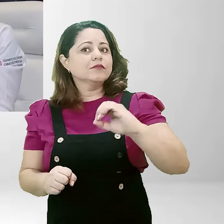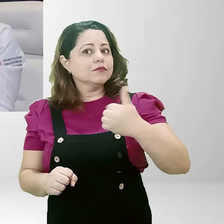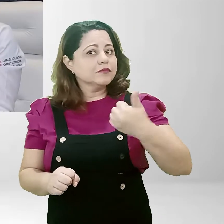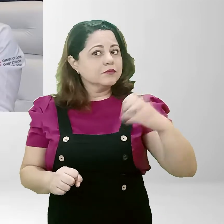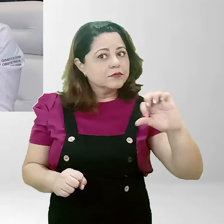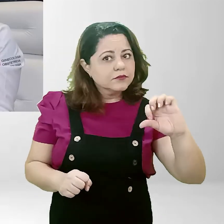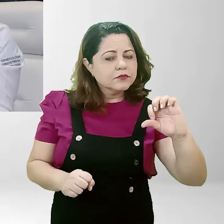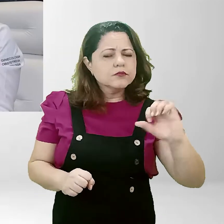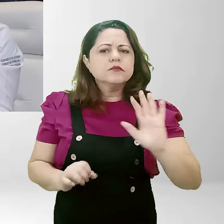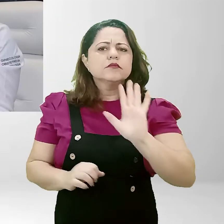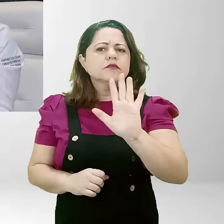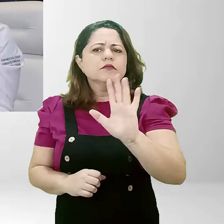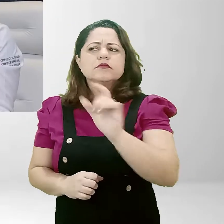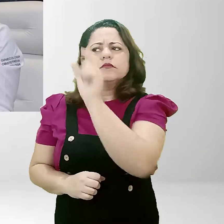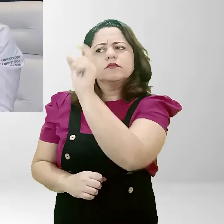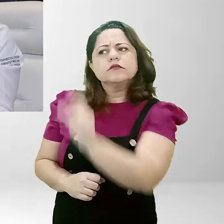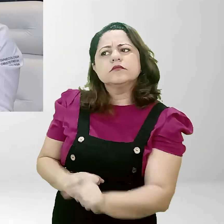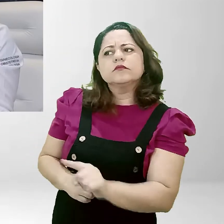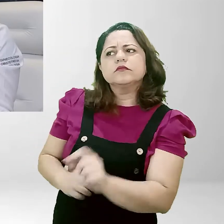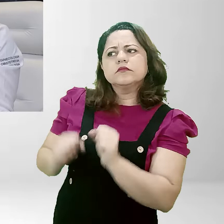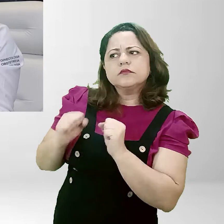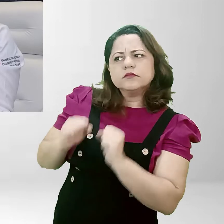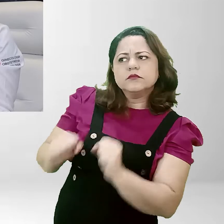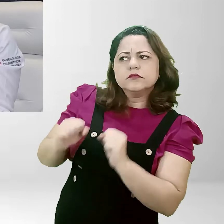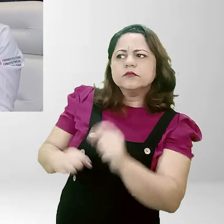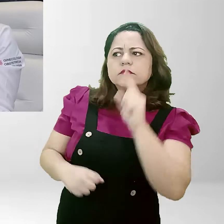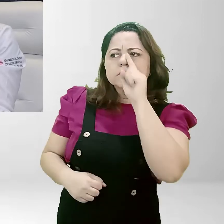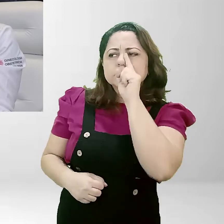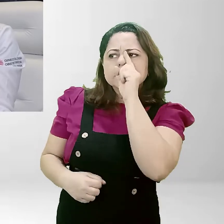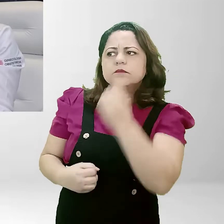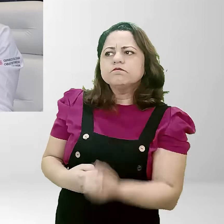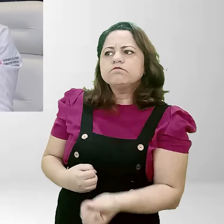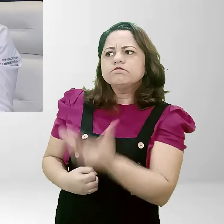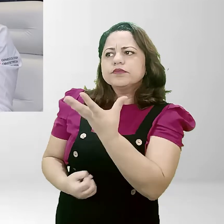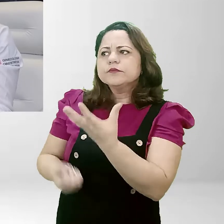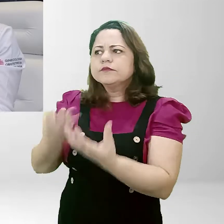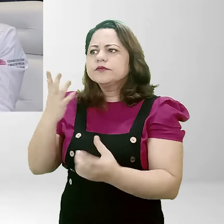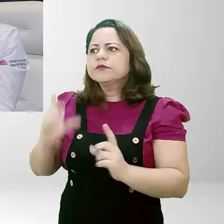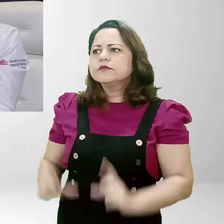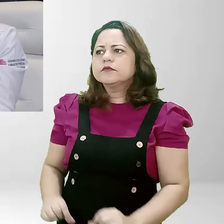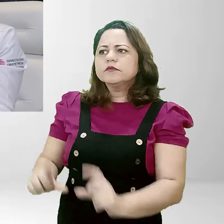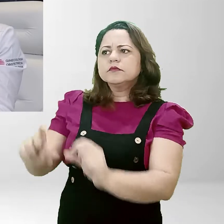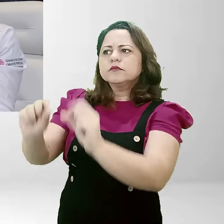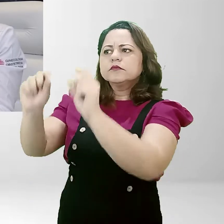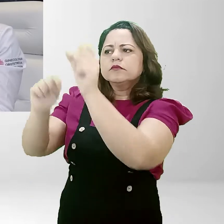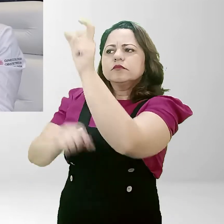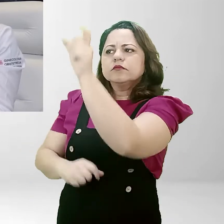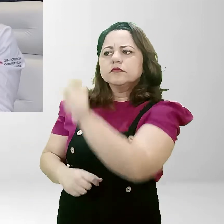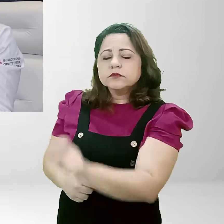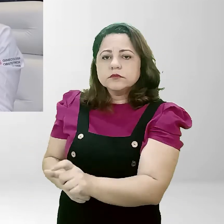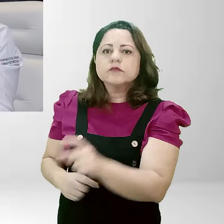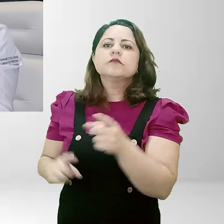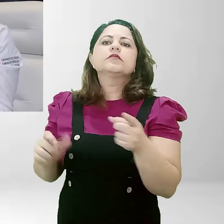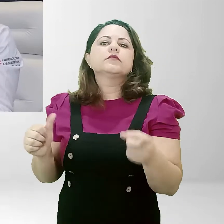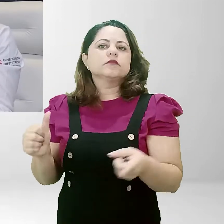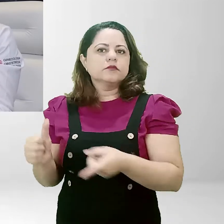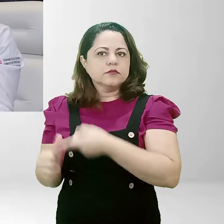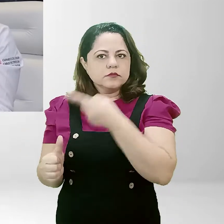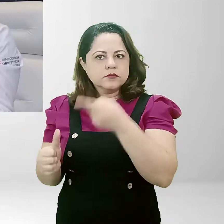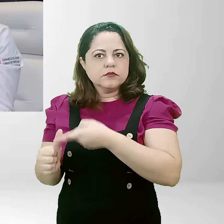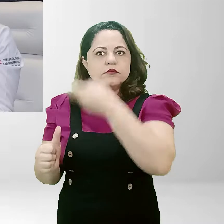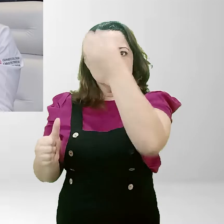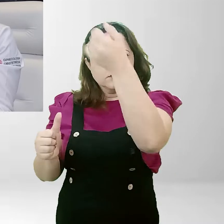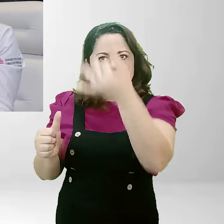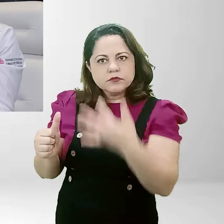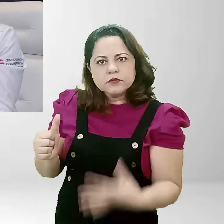E quais são os fatores de risco para o câncer de mama? Primeiramente, vamos citar os fatores individuais daquela mulher